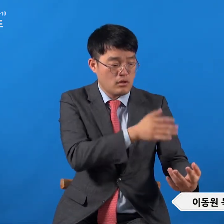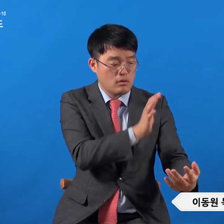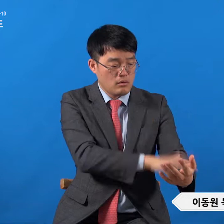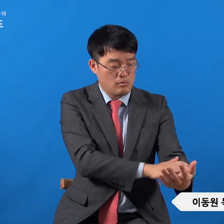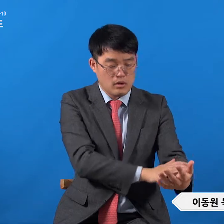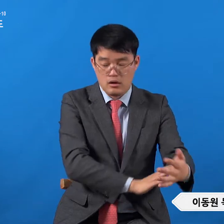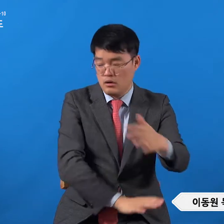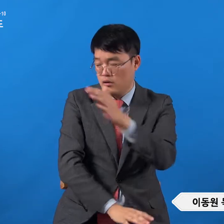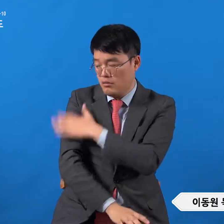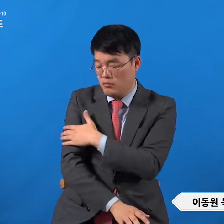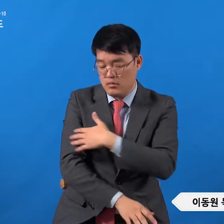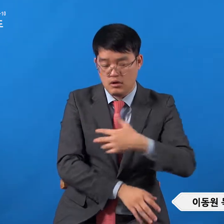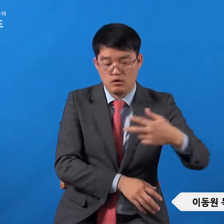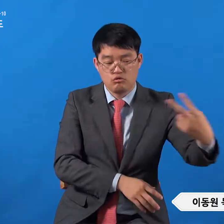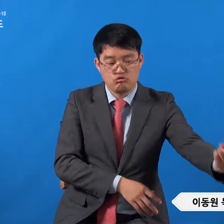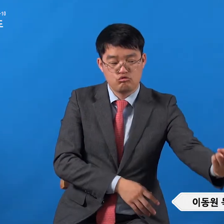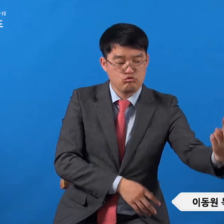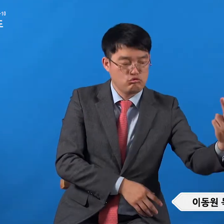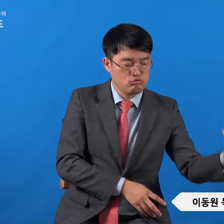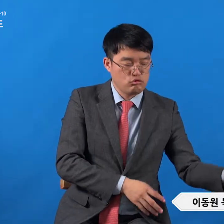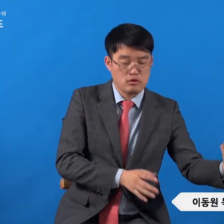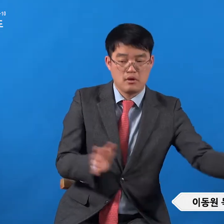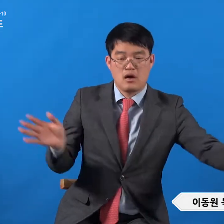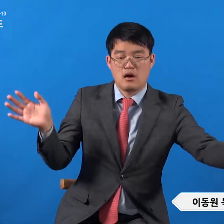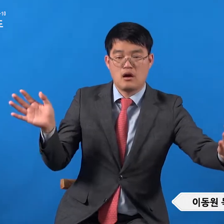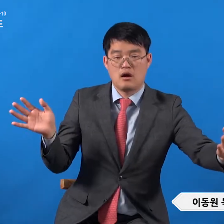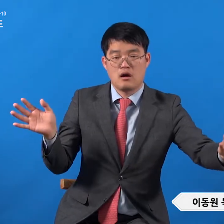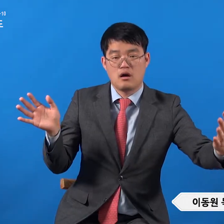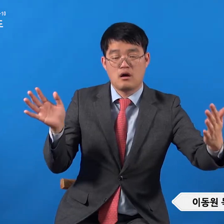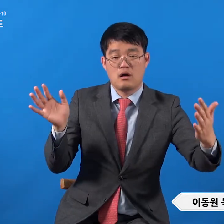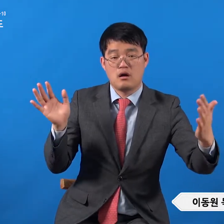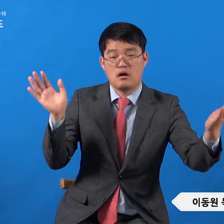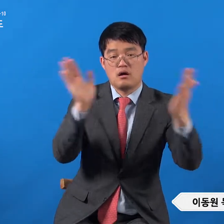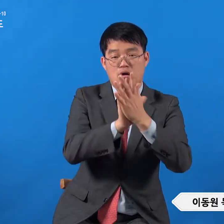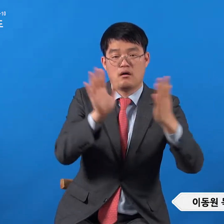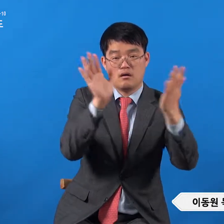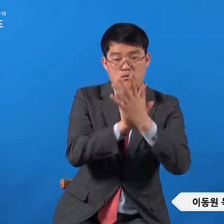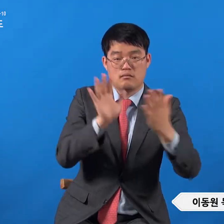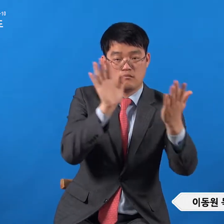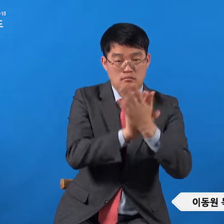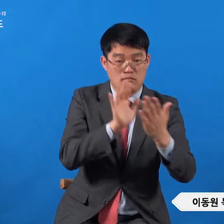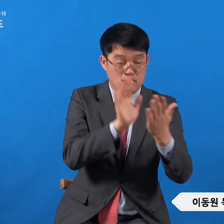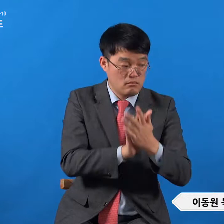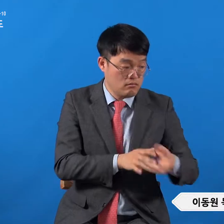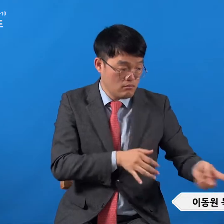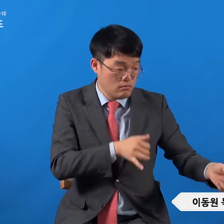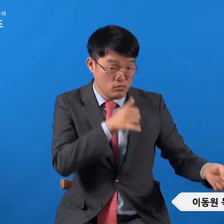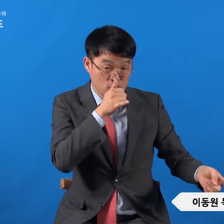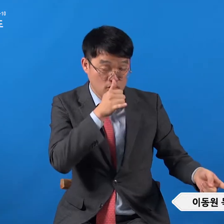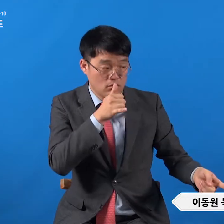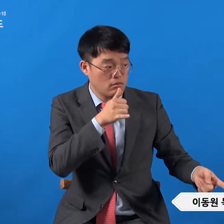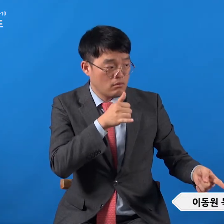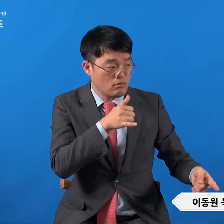없는 왼손을 가지고 하나밖에 없는 오른손으로 서로 하이파이브를 하고 있는 모습이었어요.